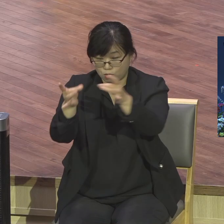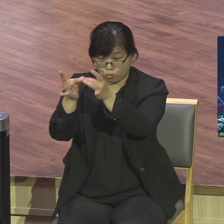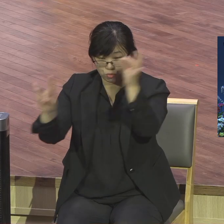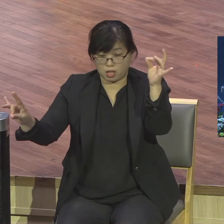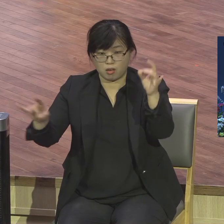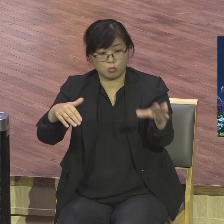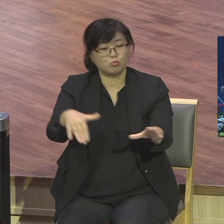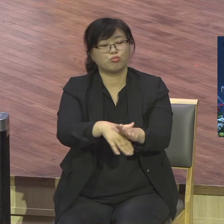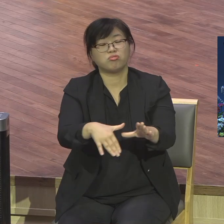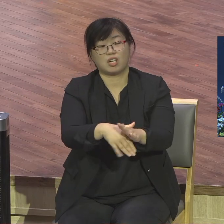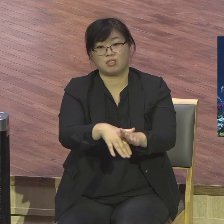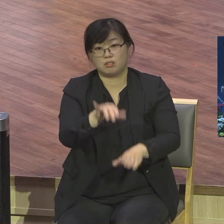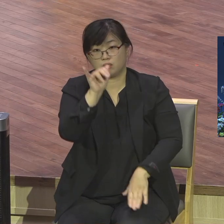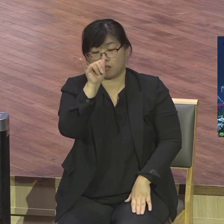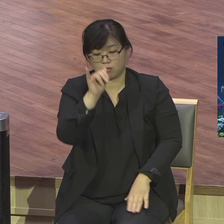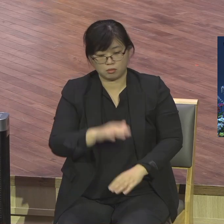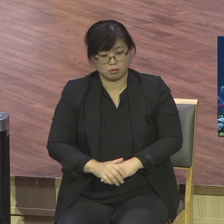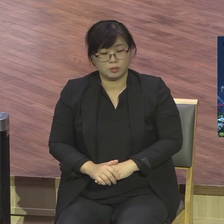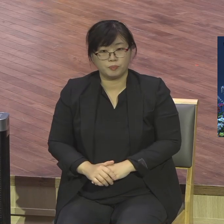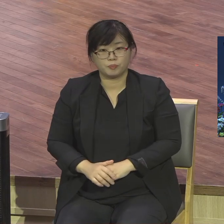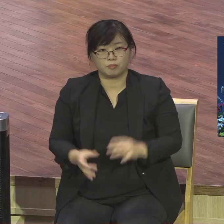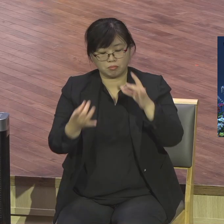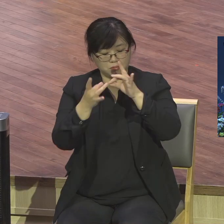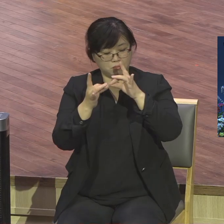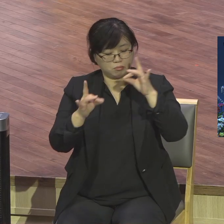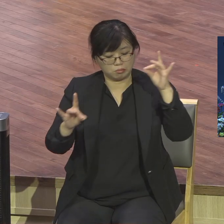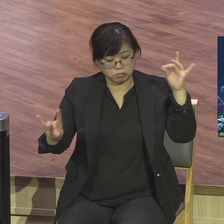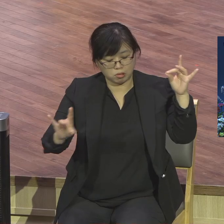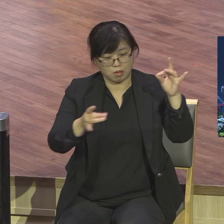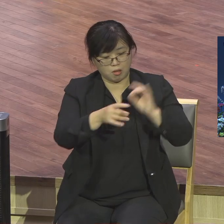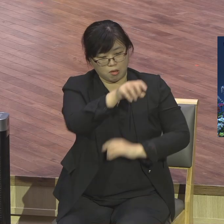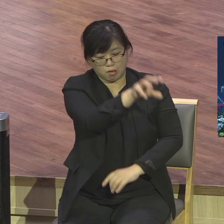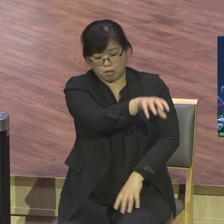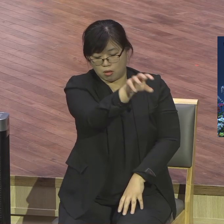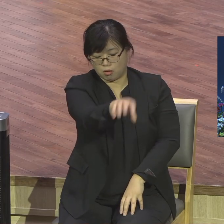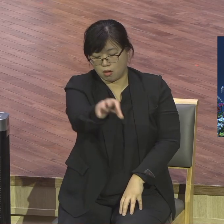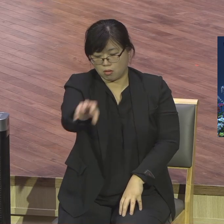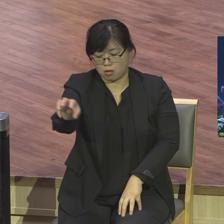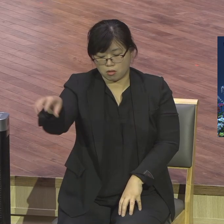다 문화하는 거니까. 발과 아세라는 가난한 사람들이